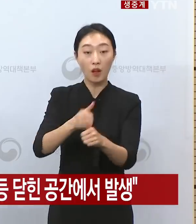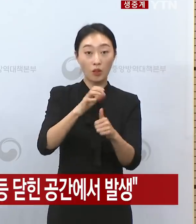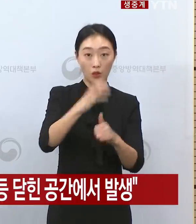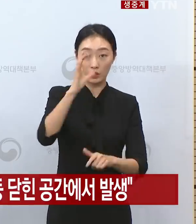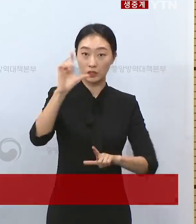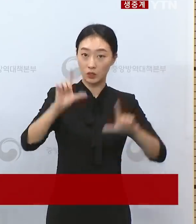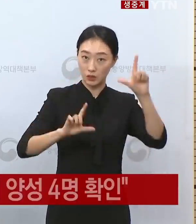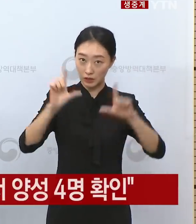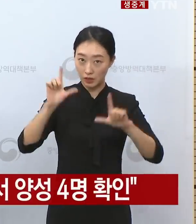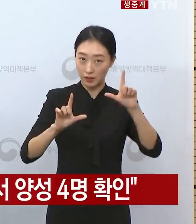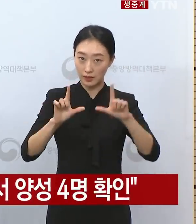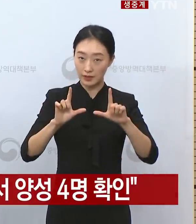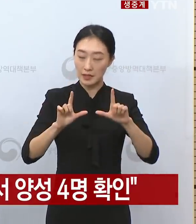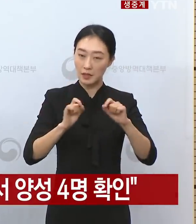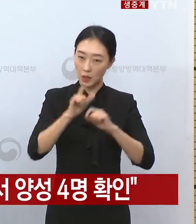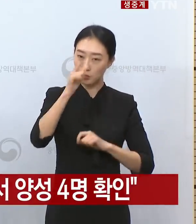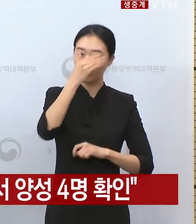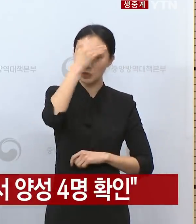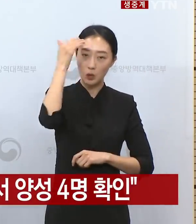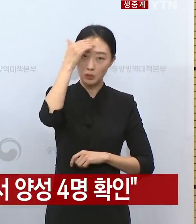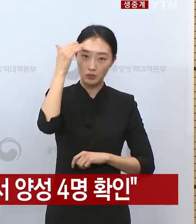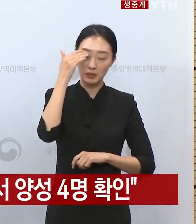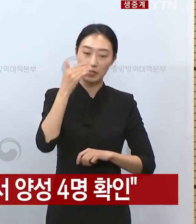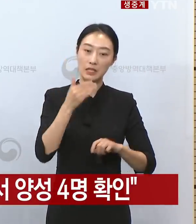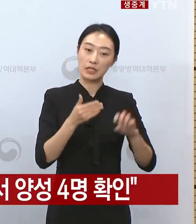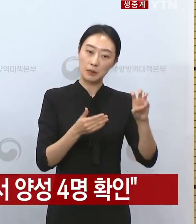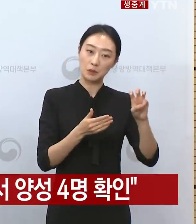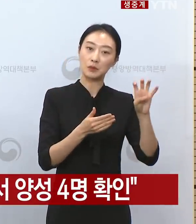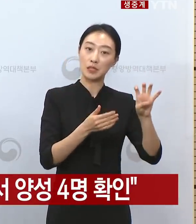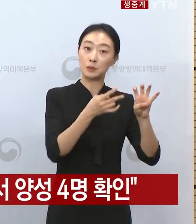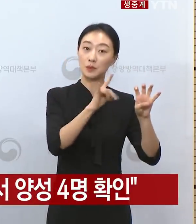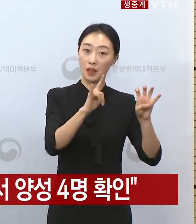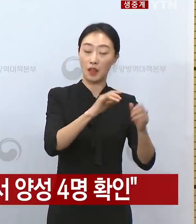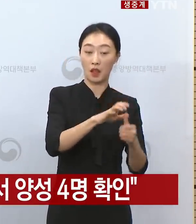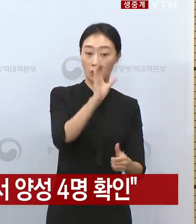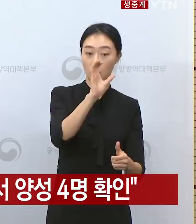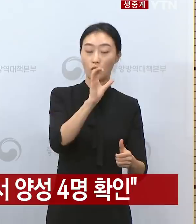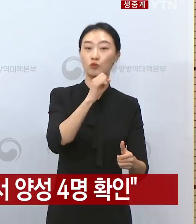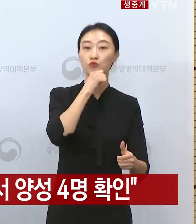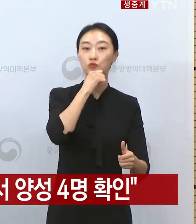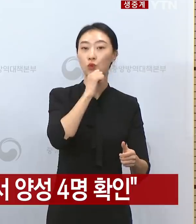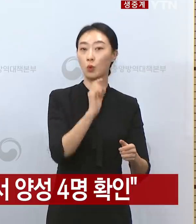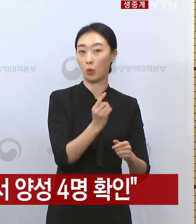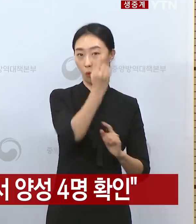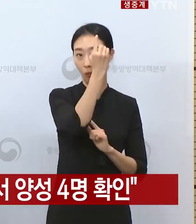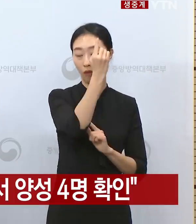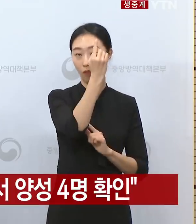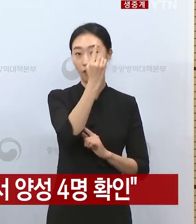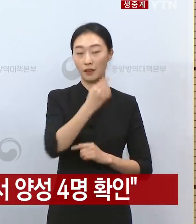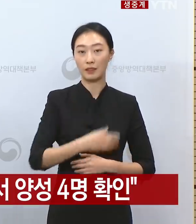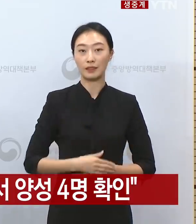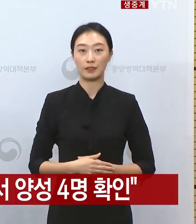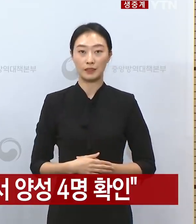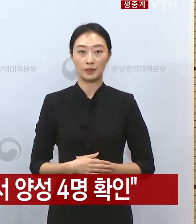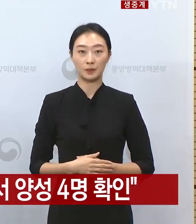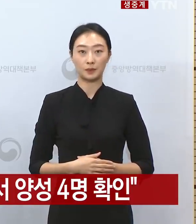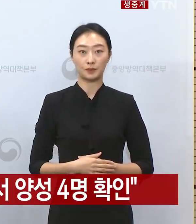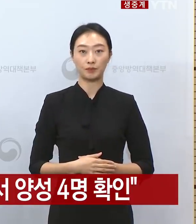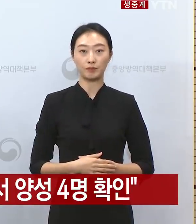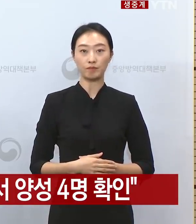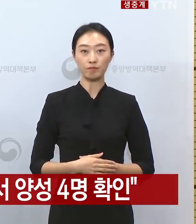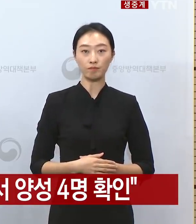현황도 아무래도 젊은층 3, 40대의 해제율이 좀 더 높은 상황이긴 합니다. 하지만 이거는 이제